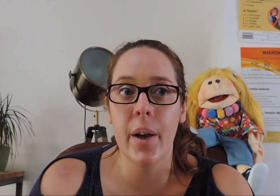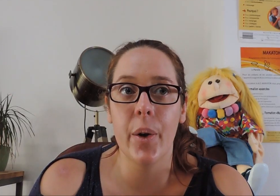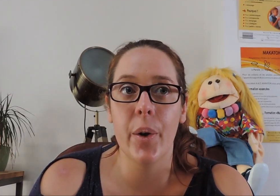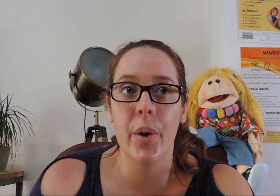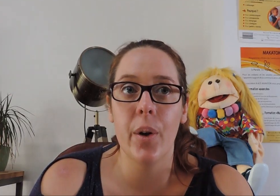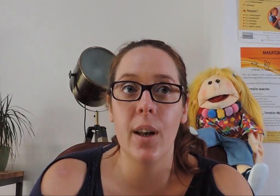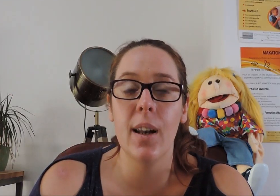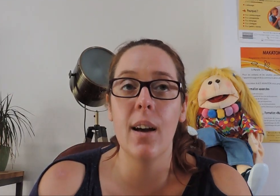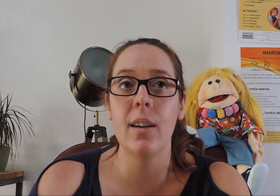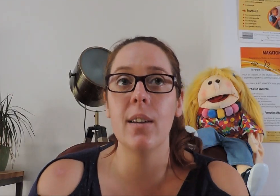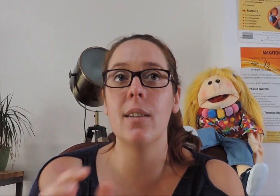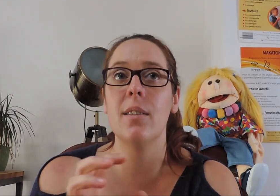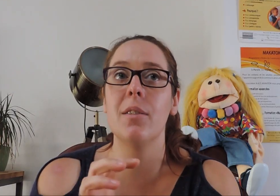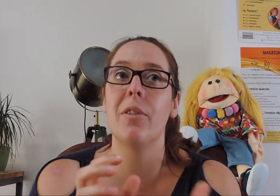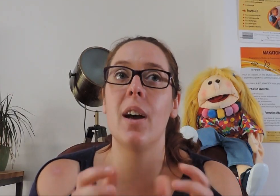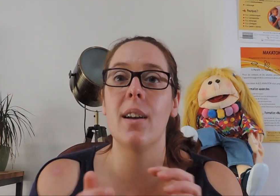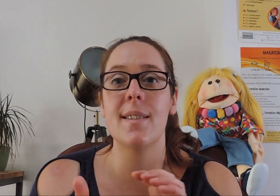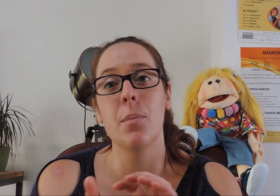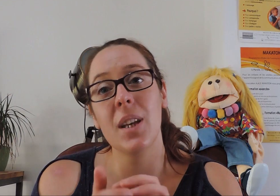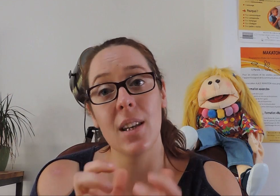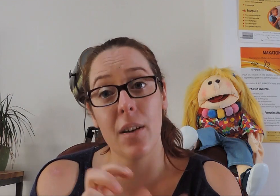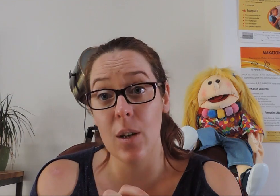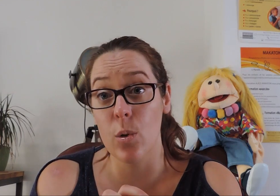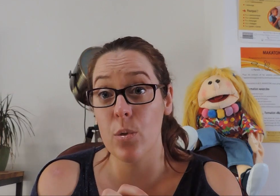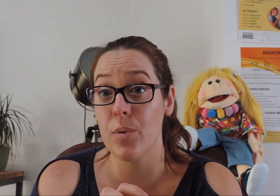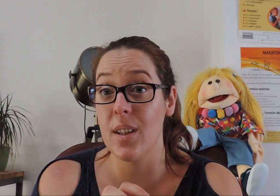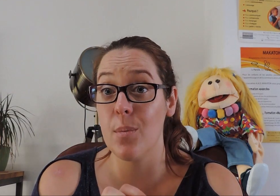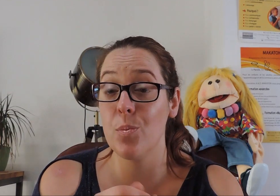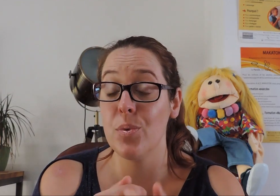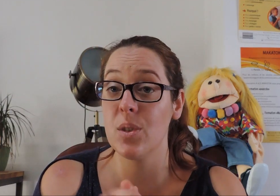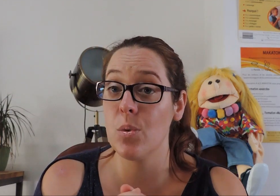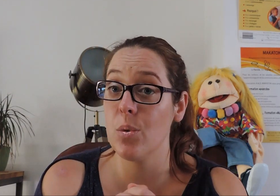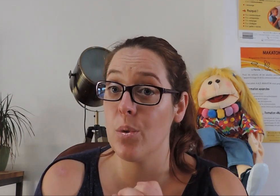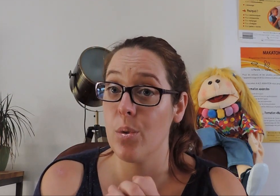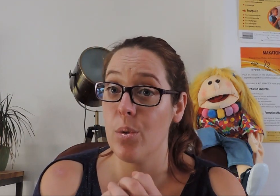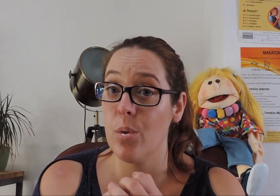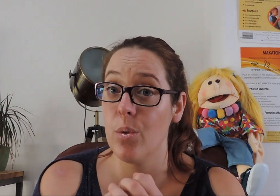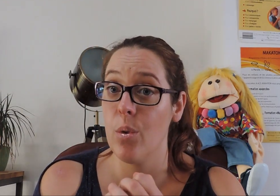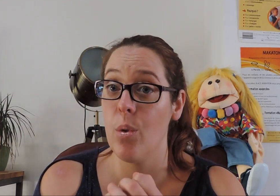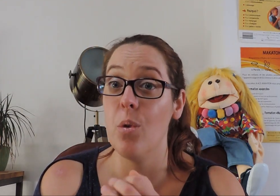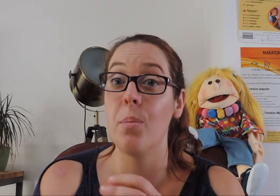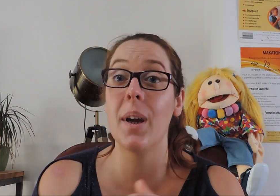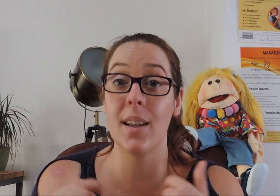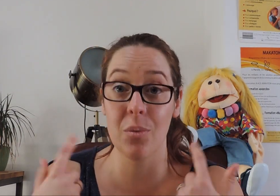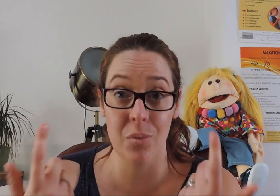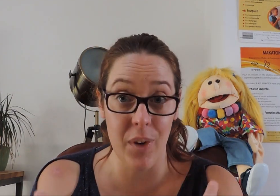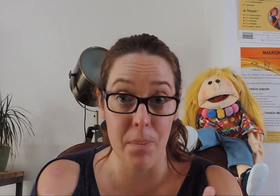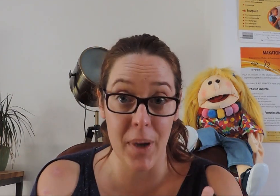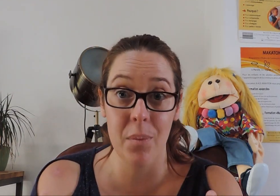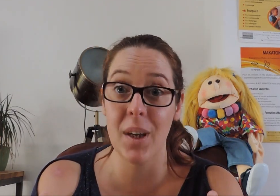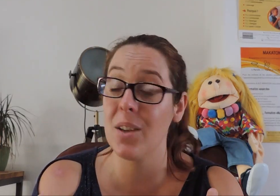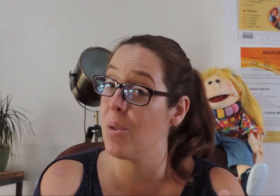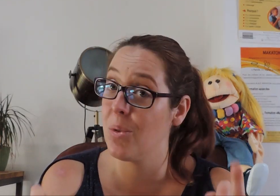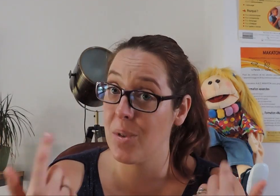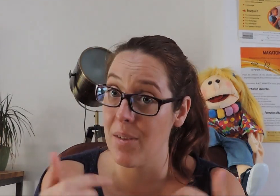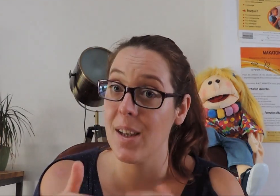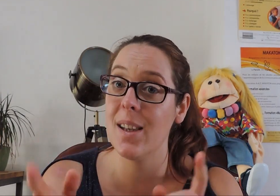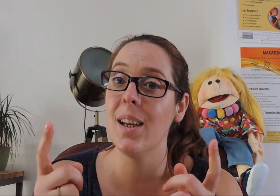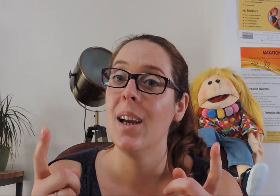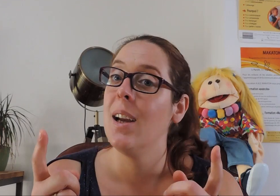euh l'un va s'imbriquer avec l'autre finalement puisque euh le makaton va permettre de travailler euh